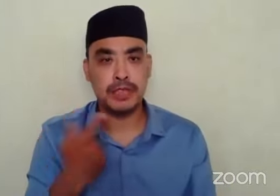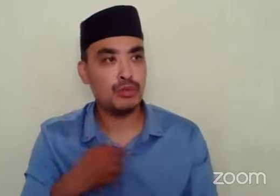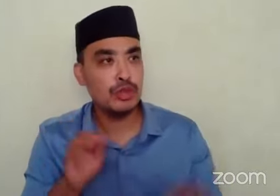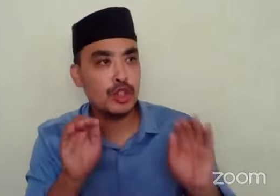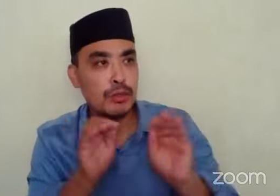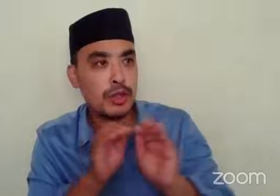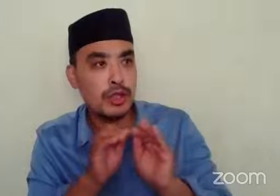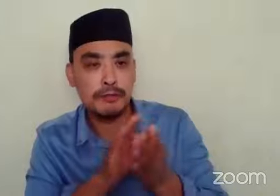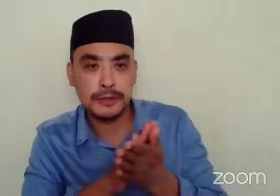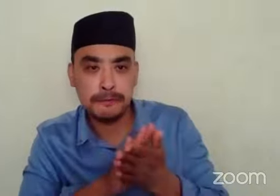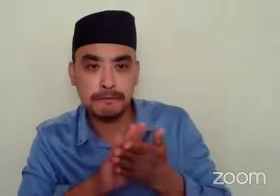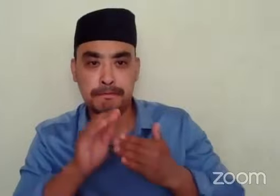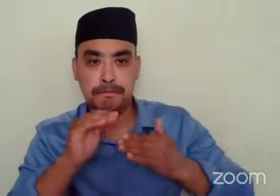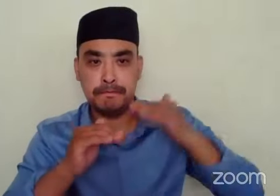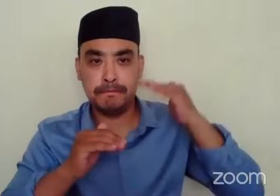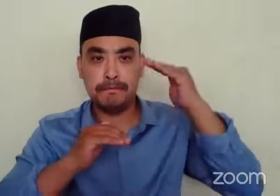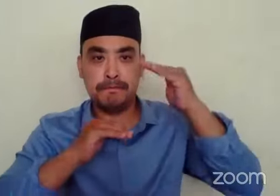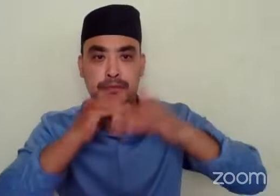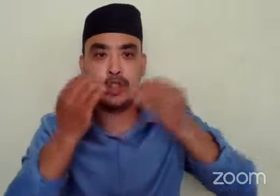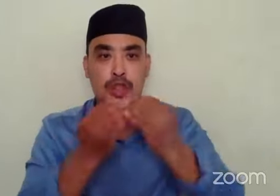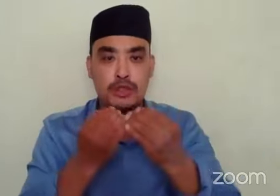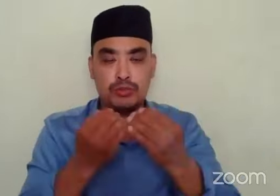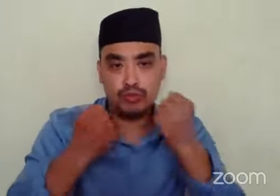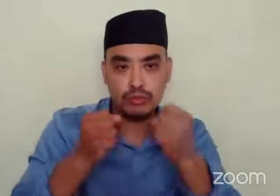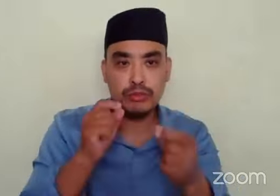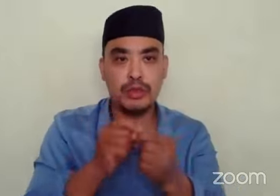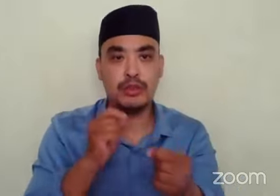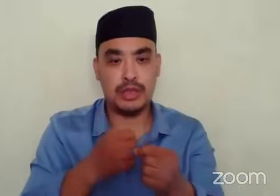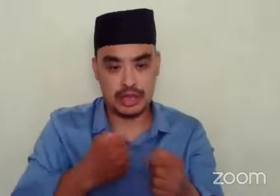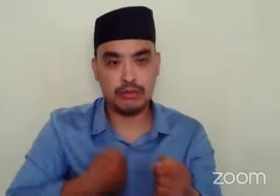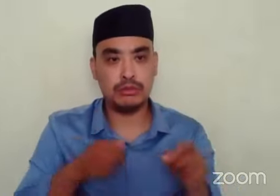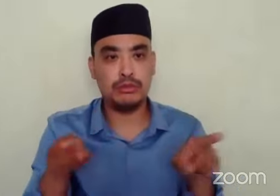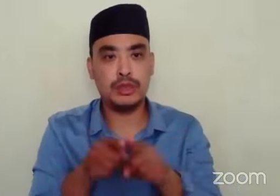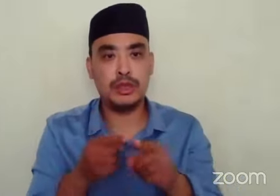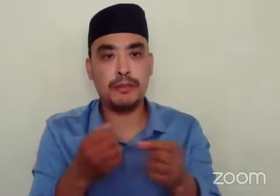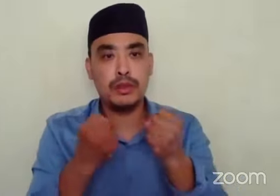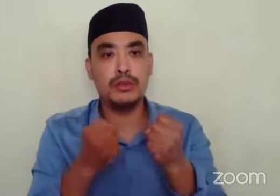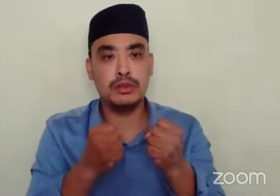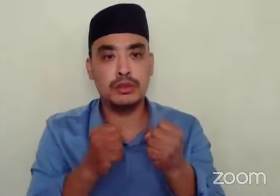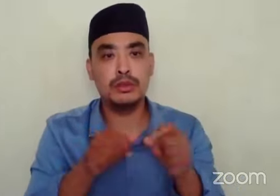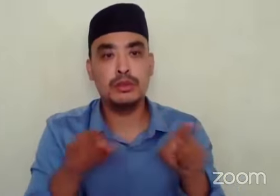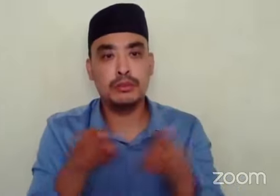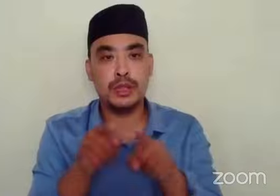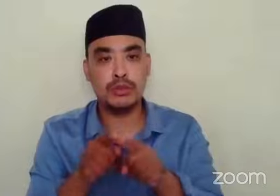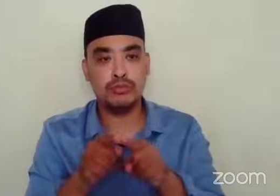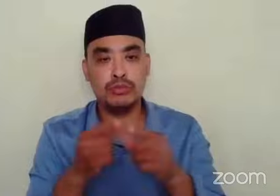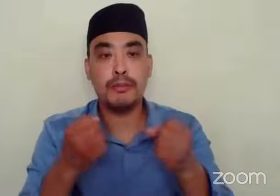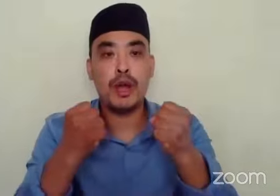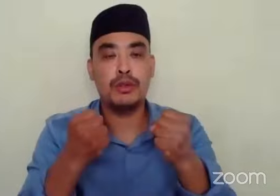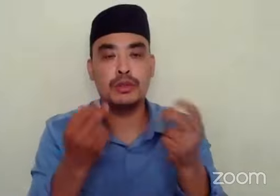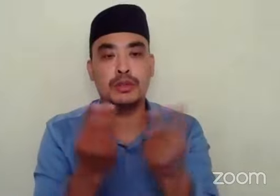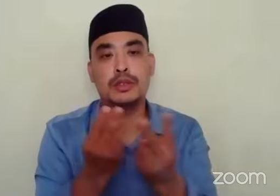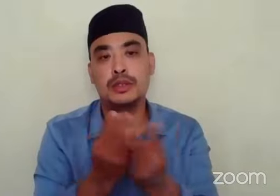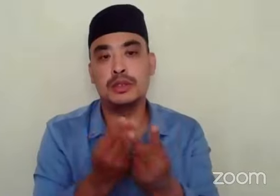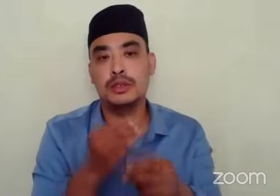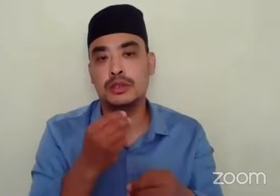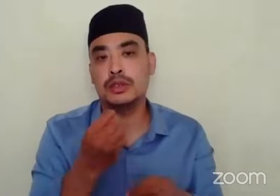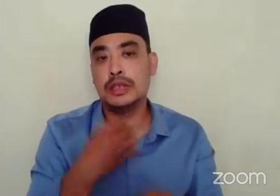सम्बन्धहरू विस्तार गर्ने, प्रगाढ सम्बन्धहरू बनाउने, आफूलाई पनि दह्रो बलियो बनाउने खालको कुराहरू ऊर्जाहरू चाहिँ यसले